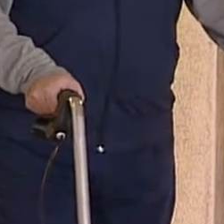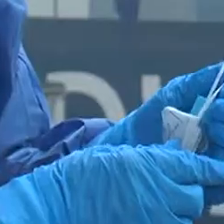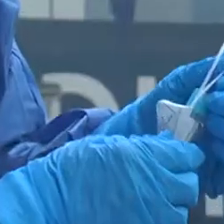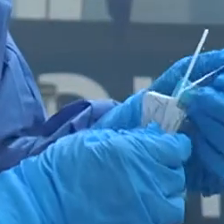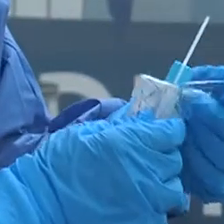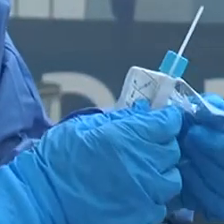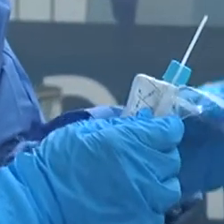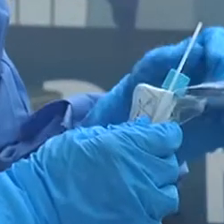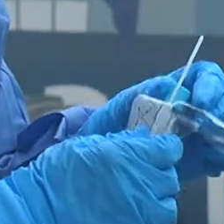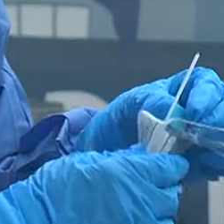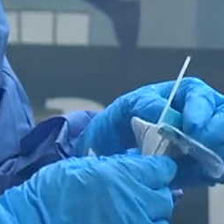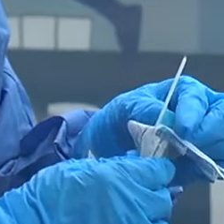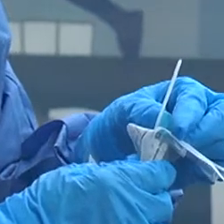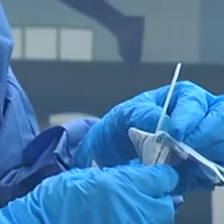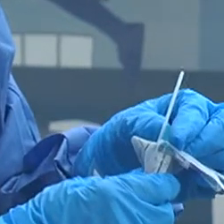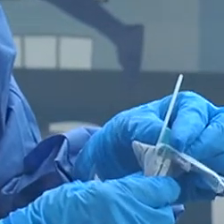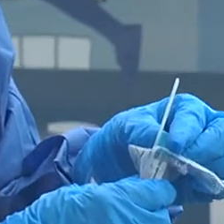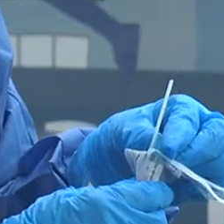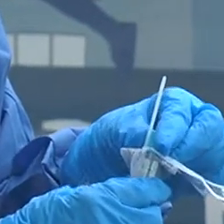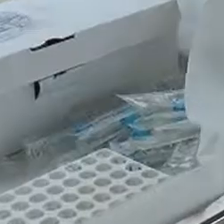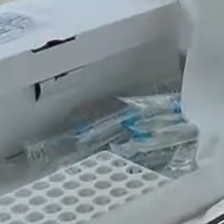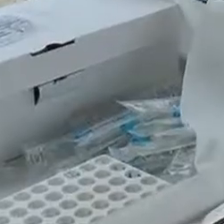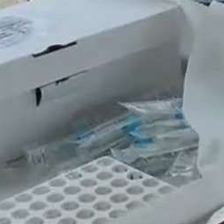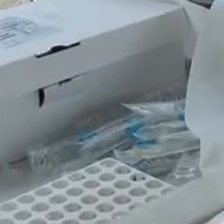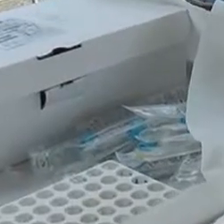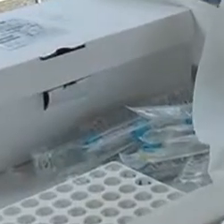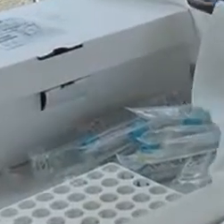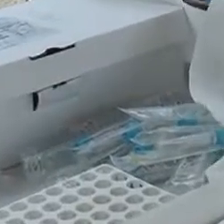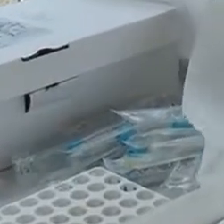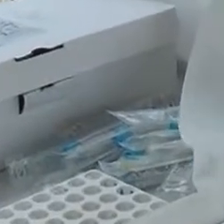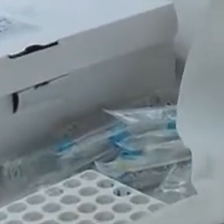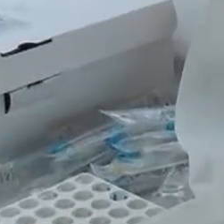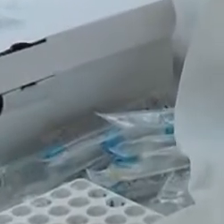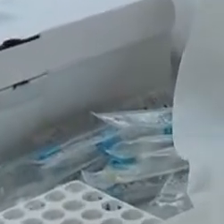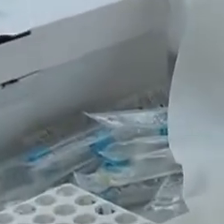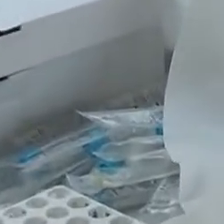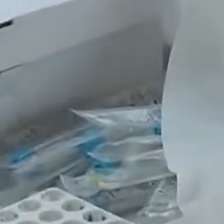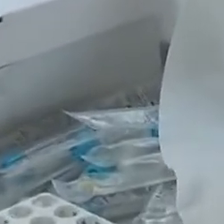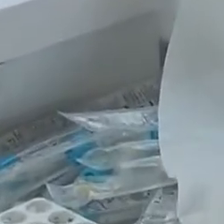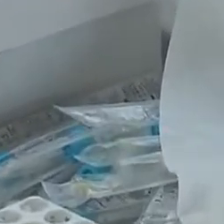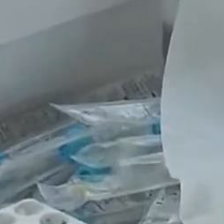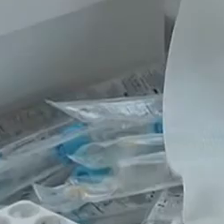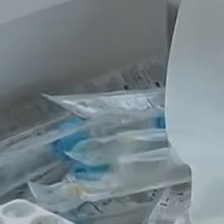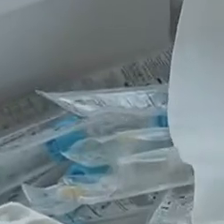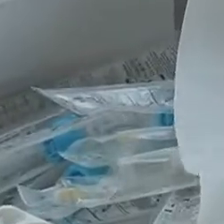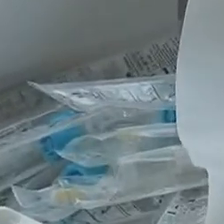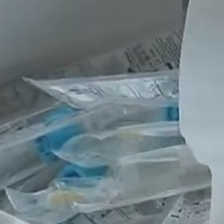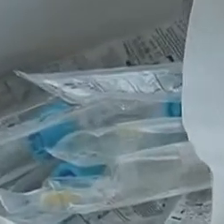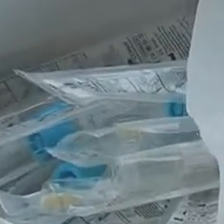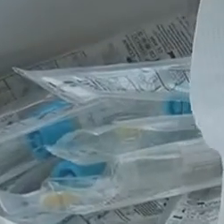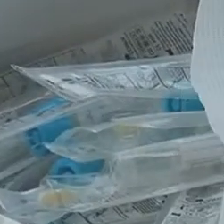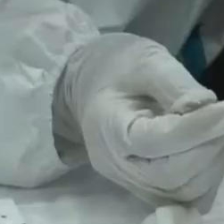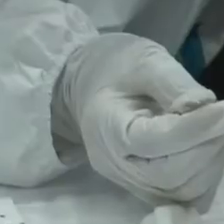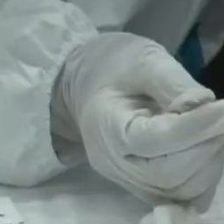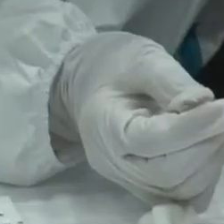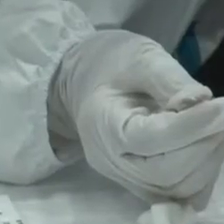RSA. Il presidente Zaia ha poi risposto alla Fondazione Gimbe che nel suo monitoraggio settimanale ha segnalato in Lombardia, Campania e Veneto